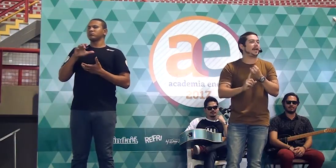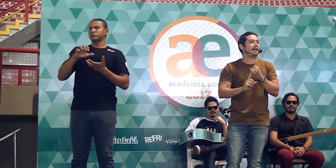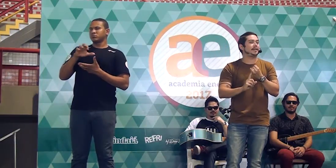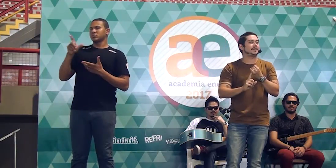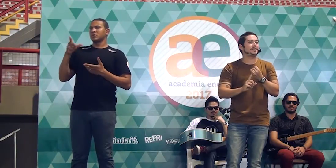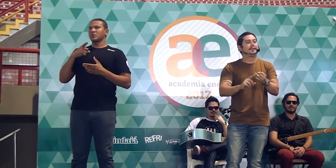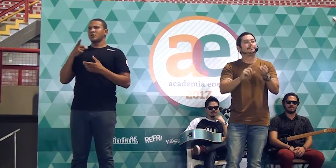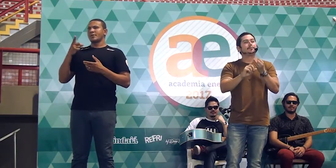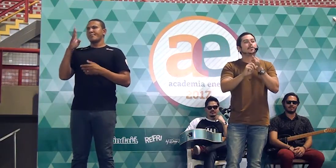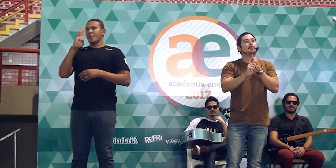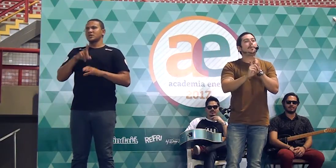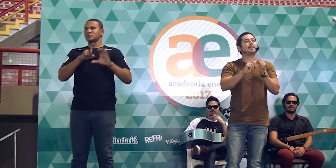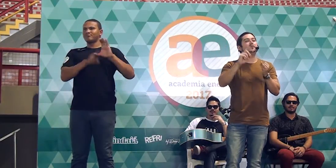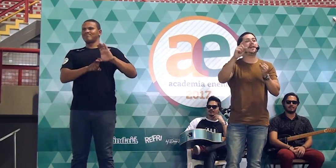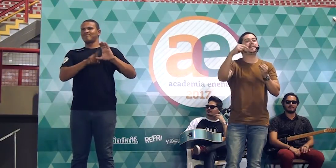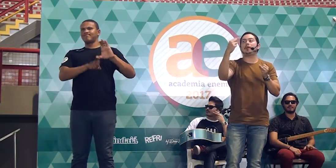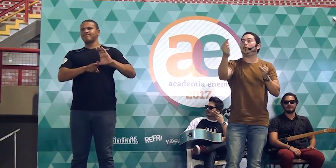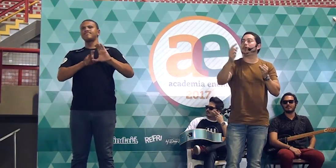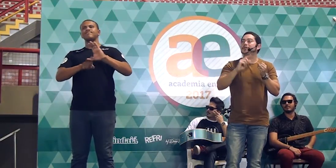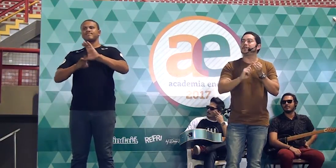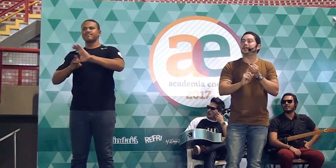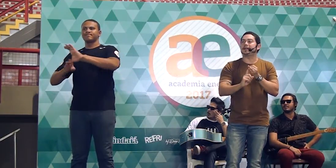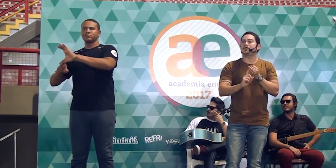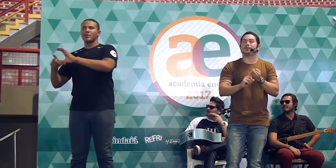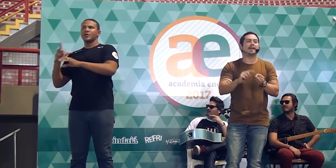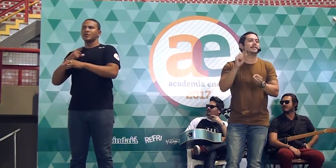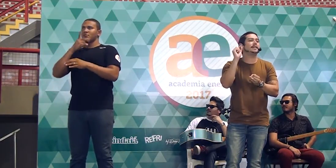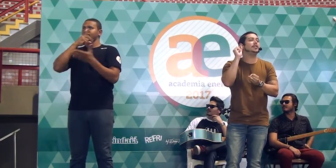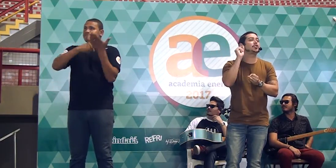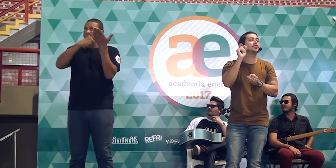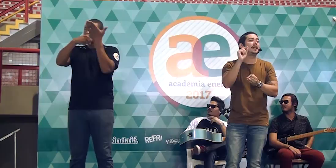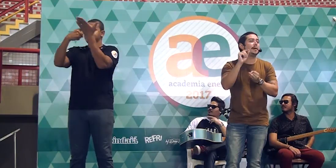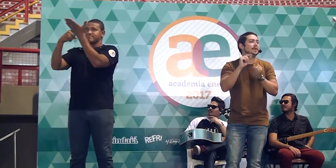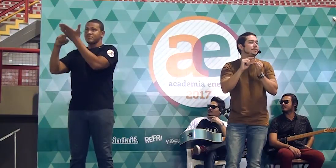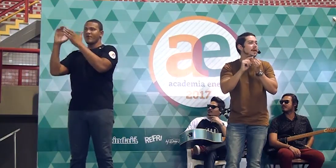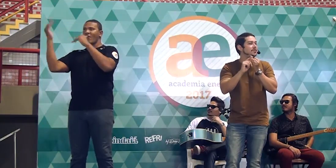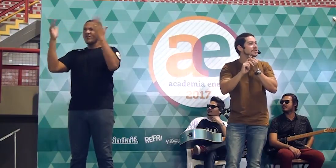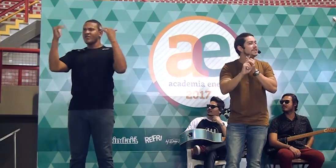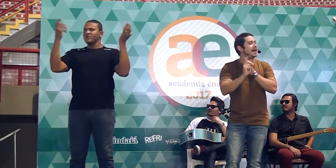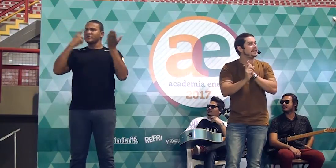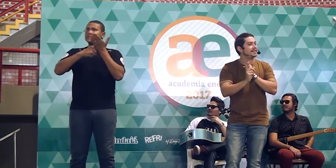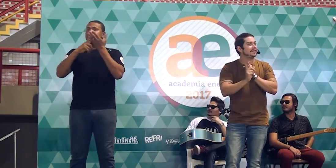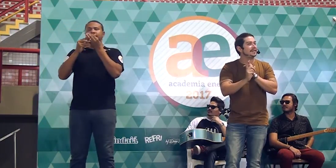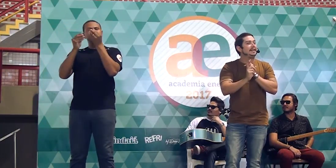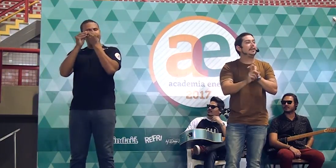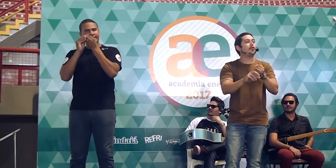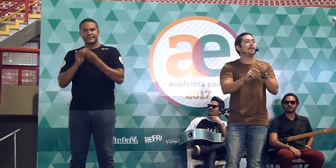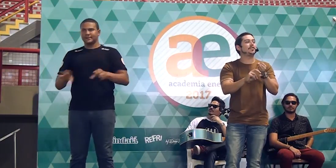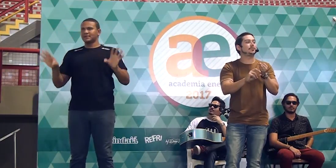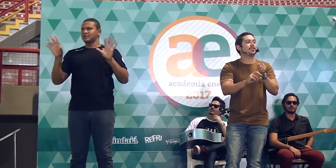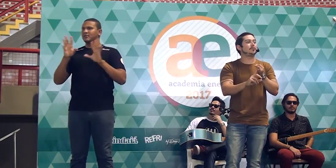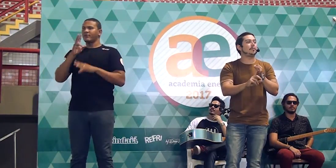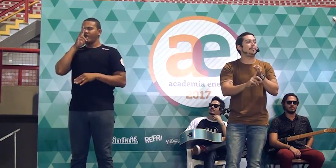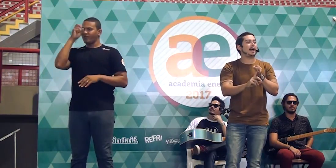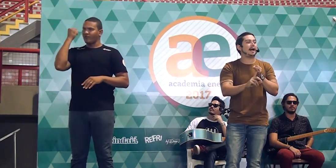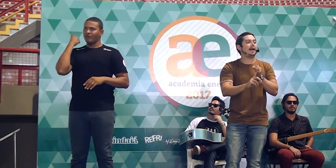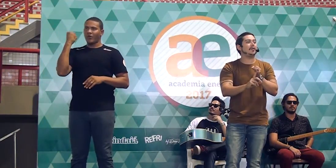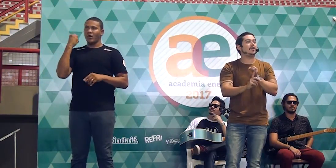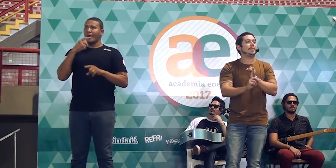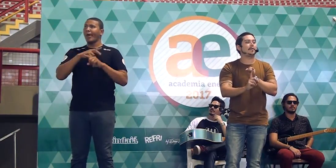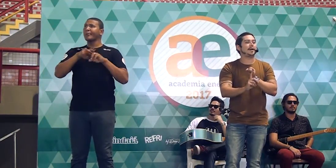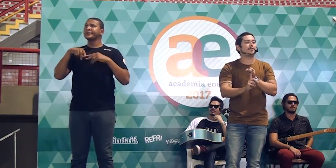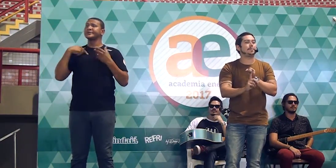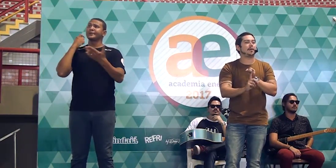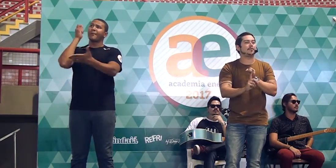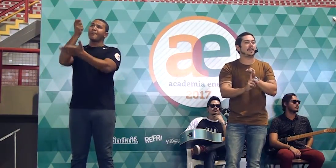dívidas externas, o Brasil fez acordos internacionais extremamente prejudiciais, e como a gente não tinha como pagar,